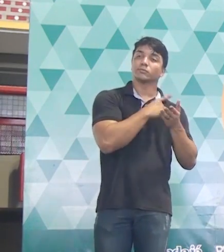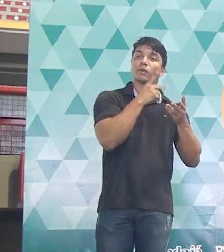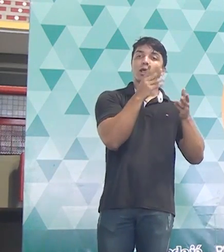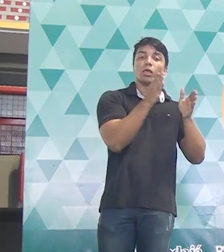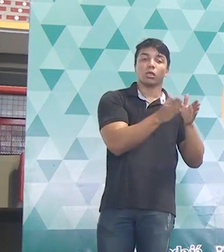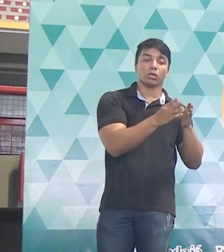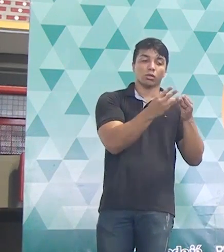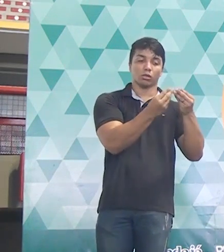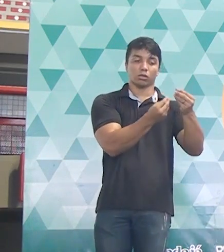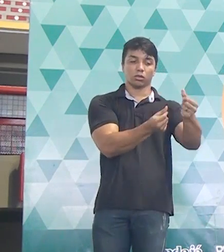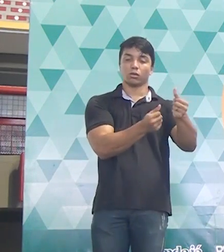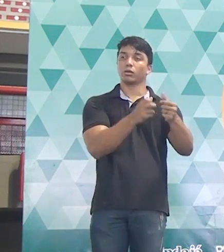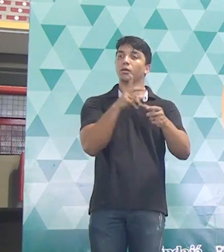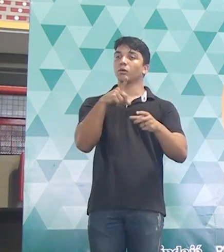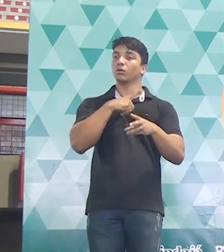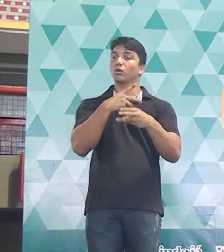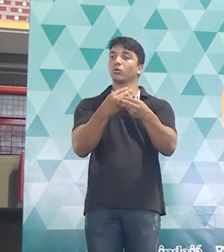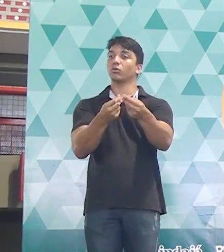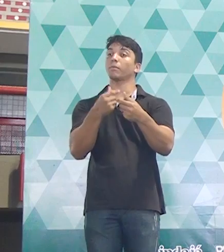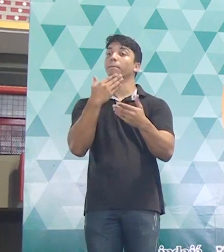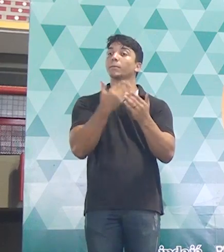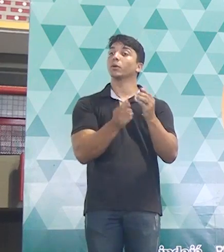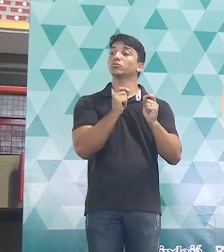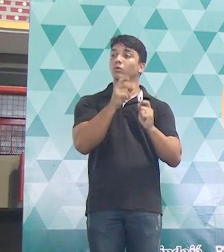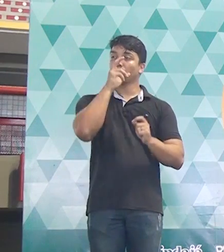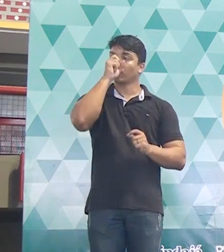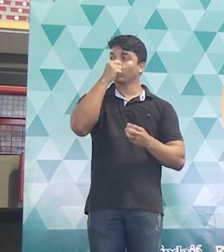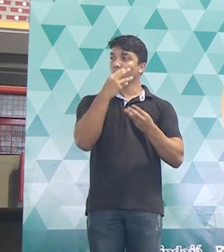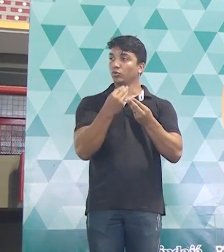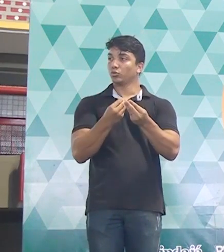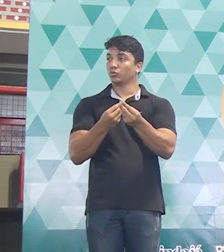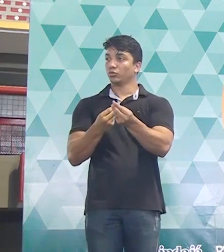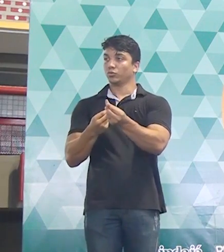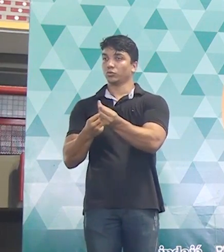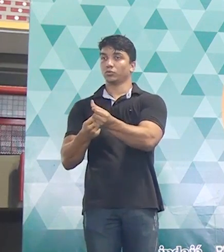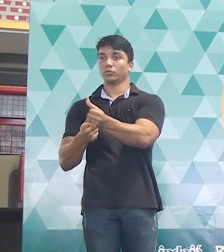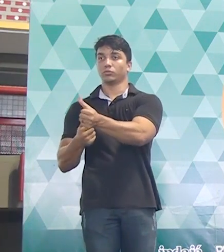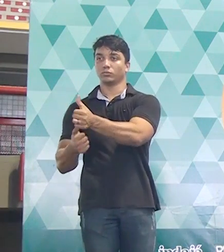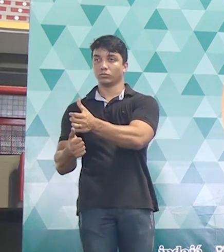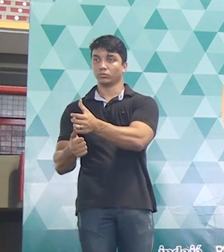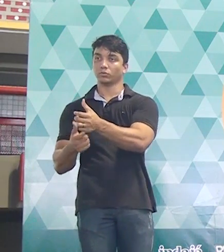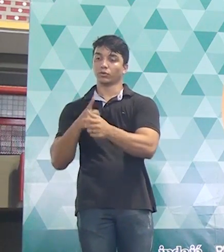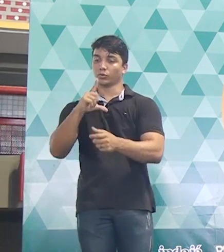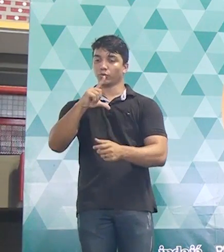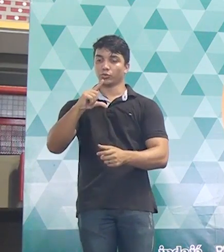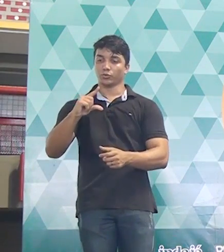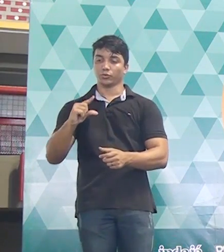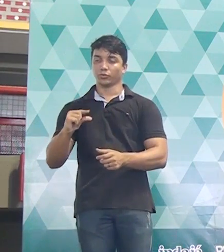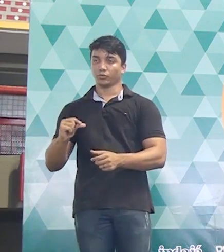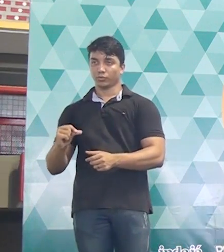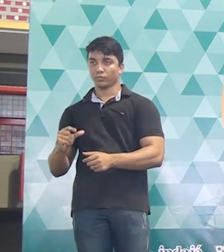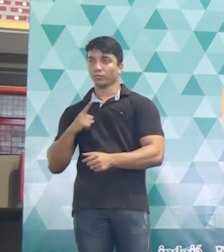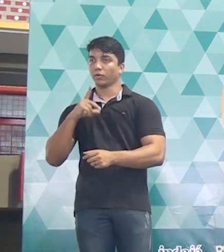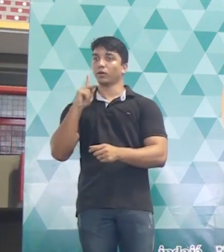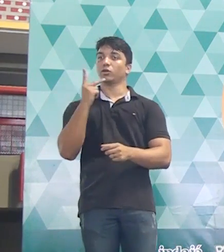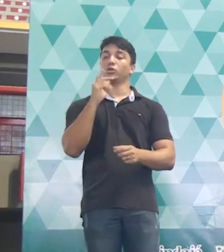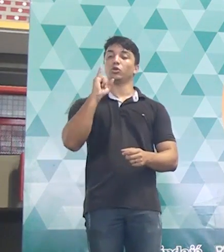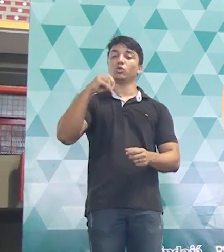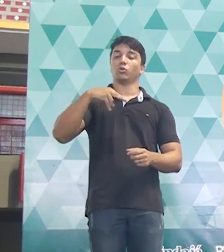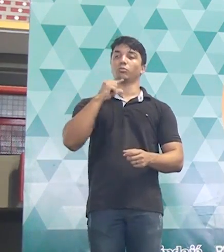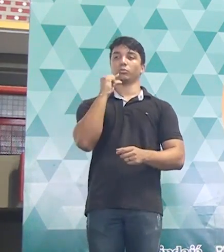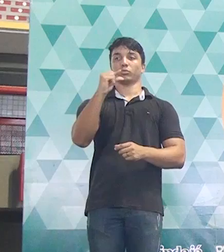ionizando, ele vai perdendo força. Se ele vai perdendo força, ele vai ionizando cada vez menos. Ele vai gerando cada vez menos